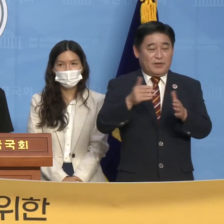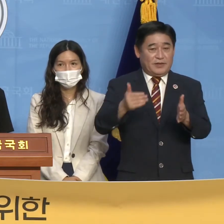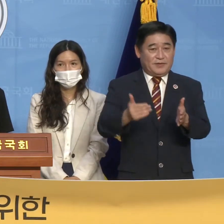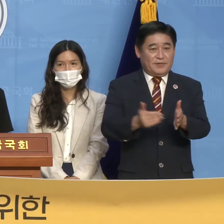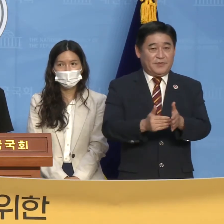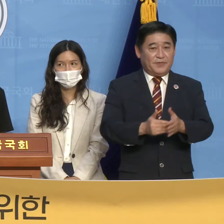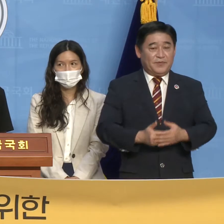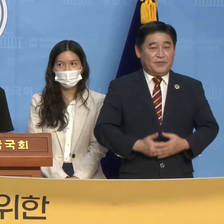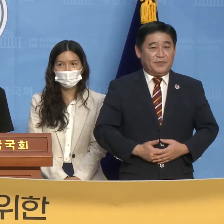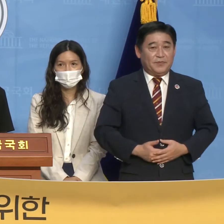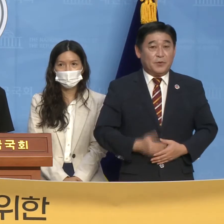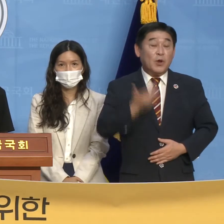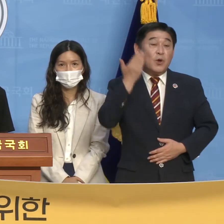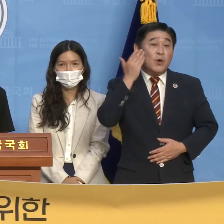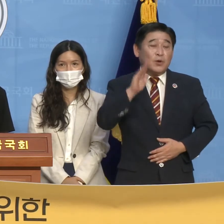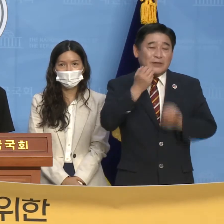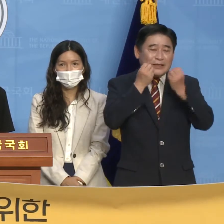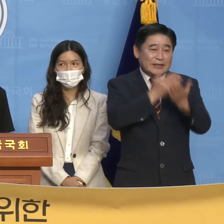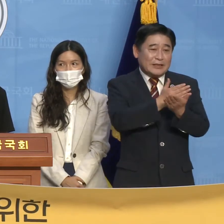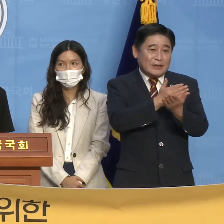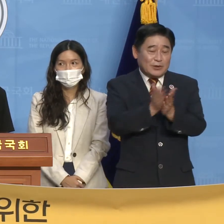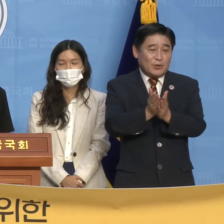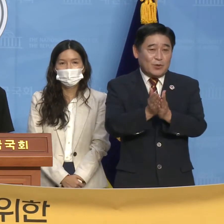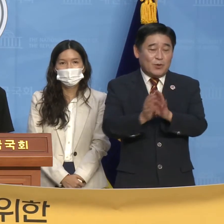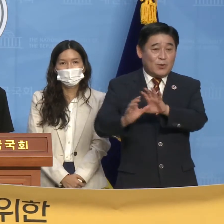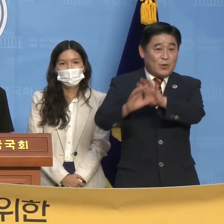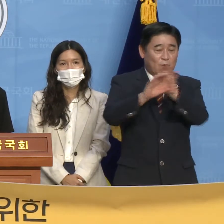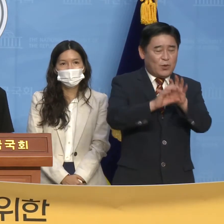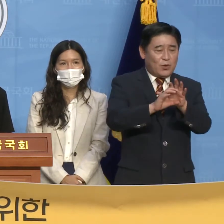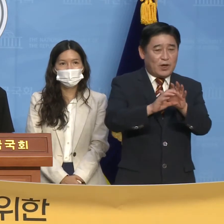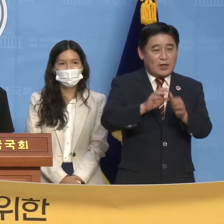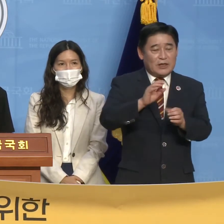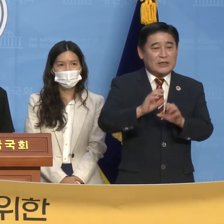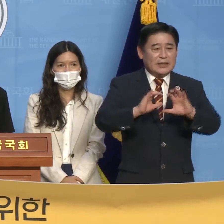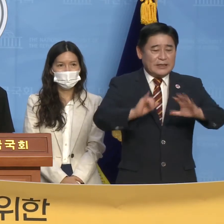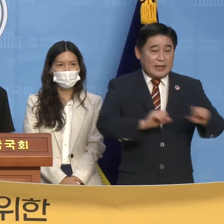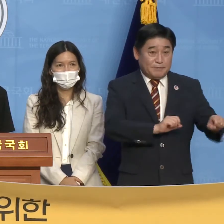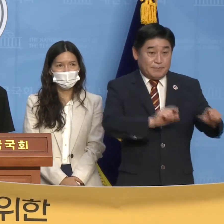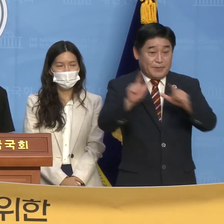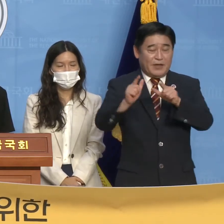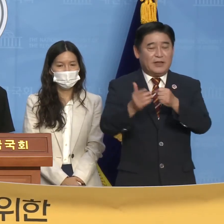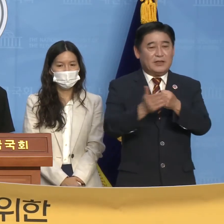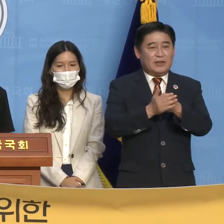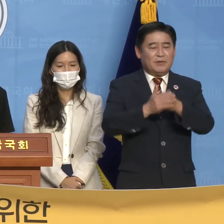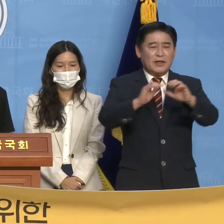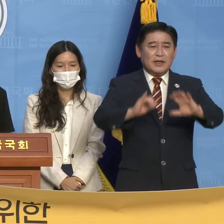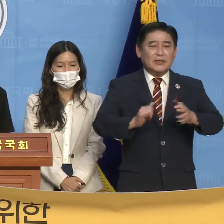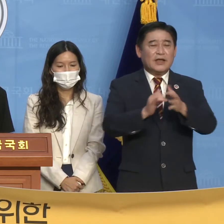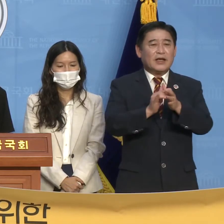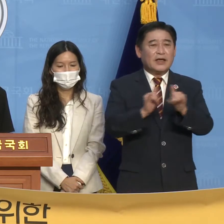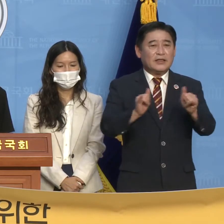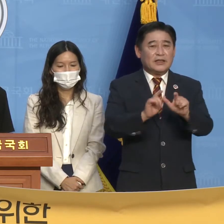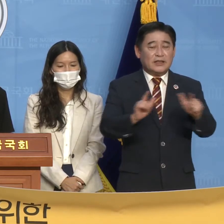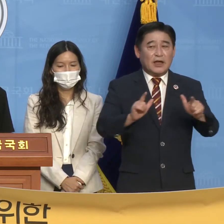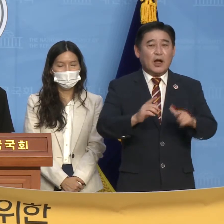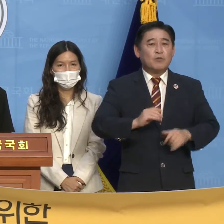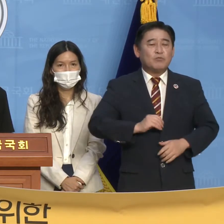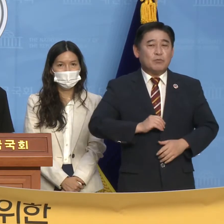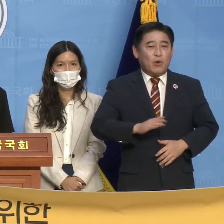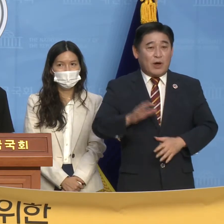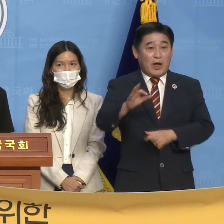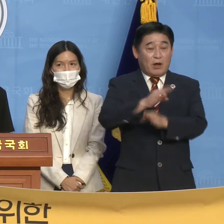모였다. 최근 신종 코로나 바이러스 감염증의 세계적 대유행으로 전 세계는 공중보건과